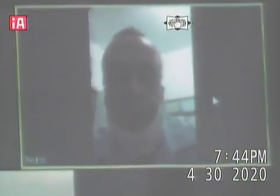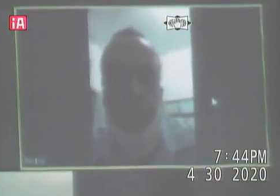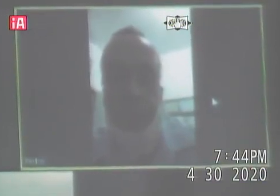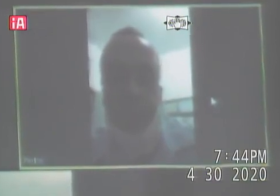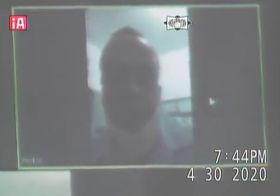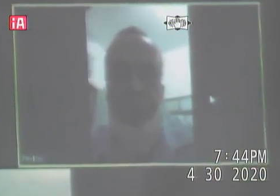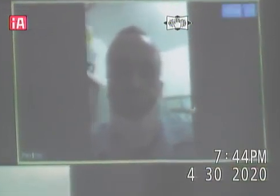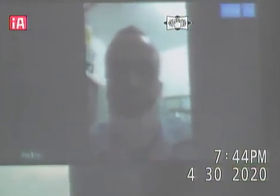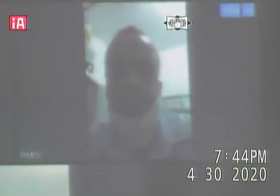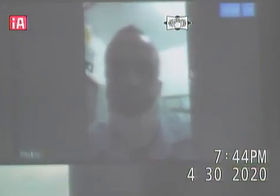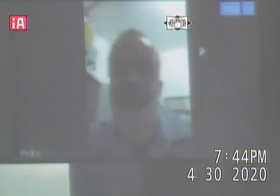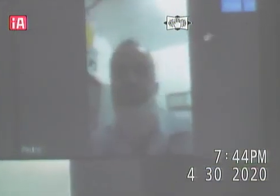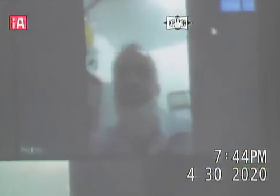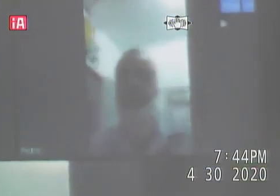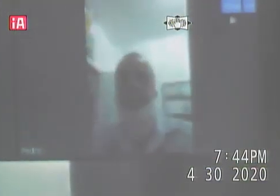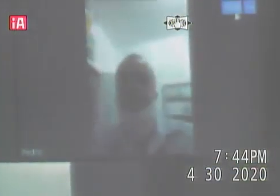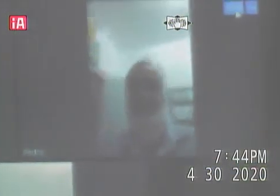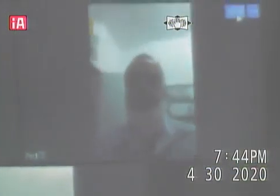Fiquem com.